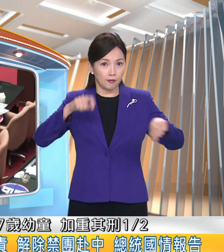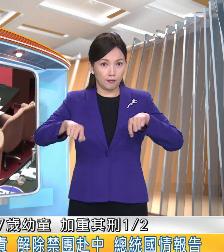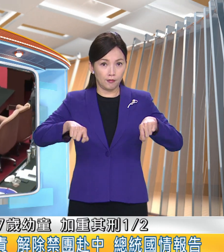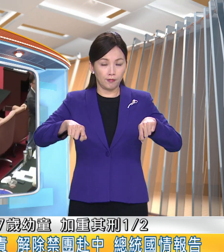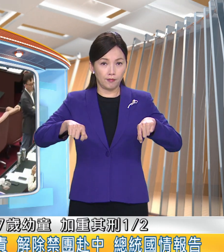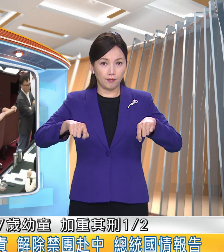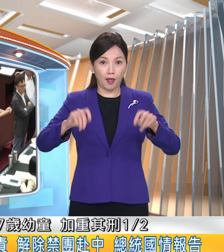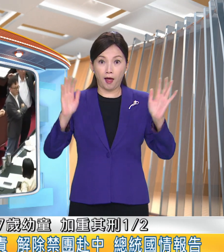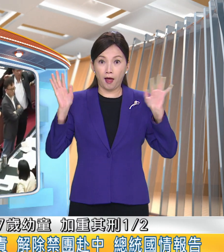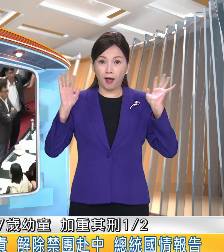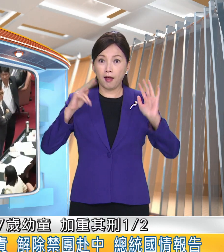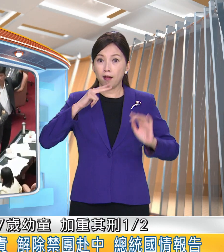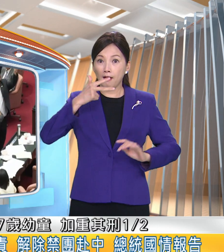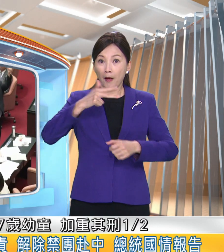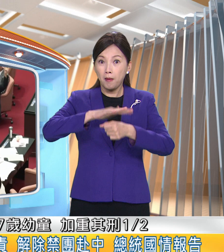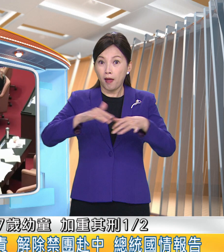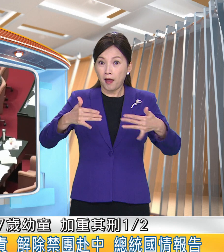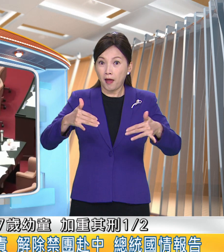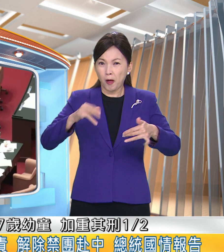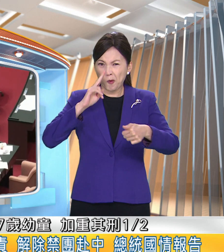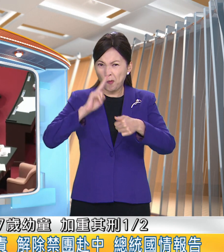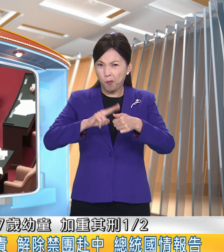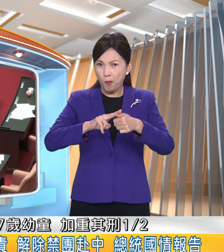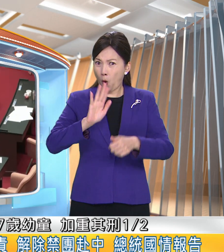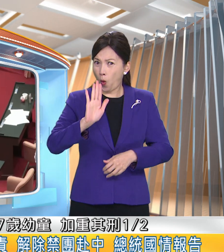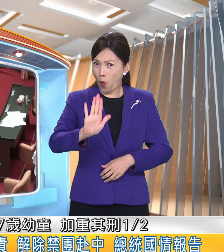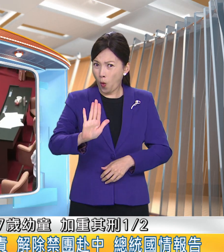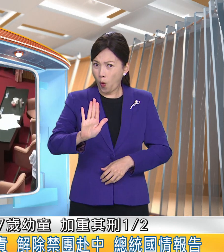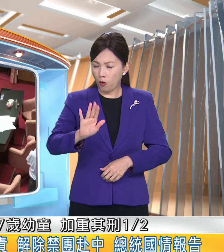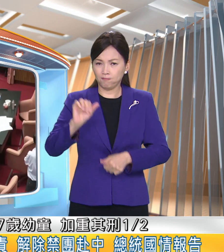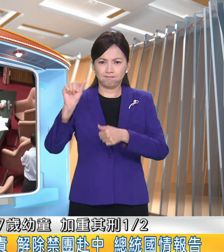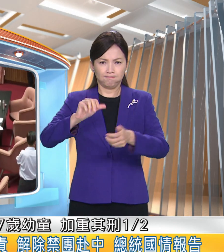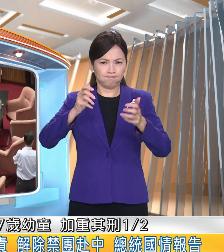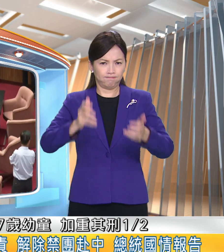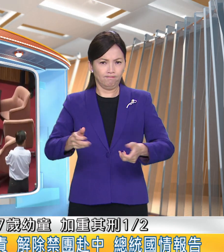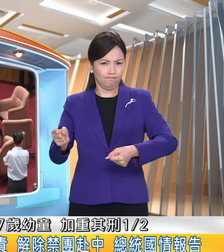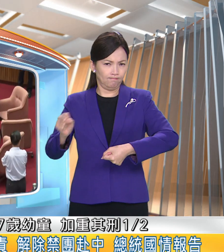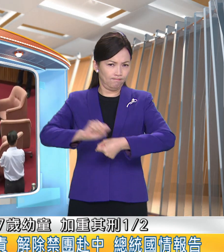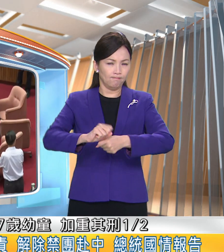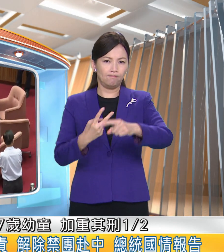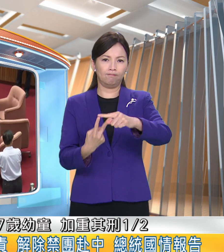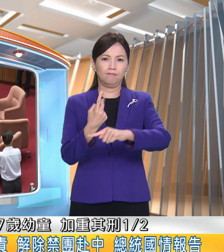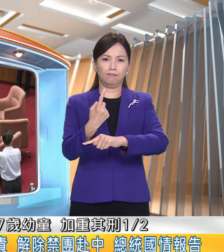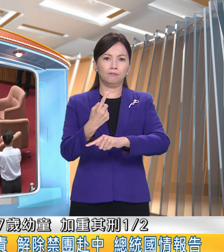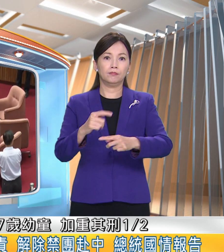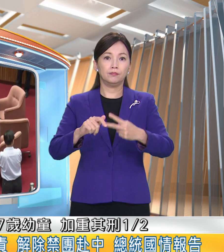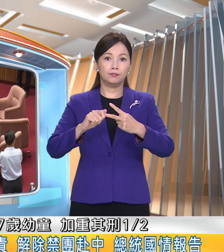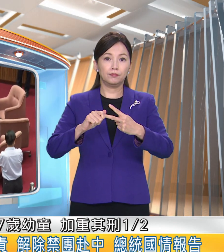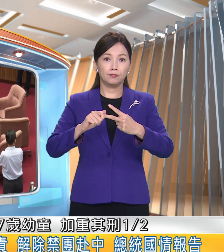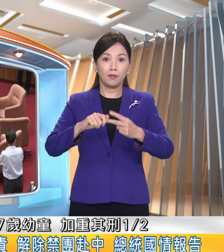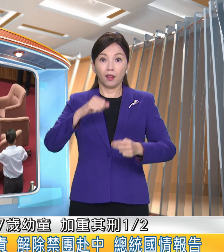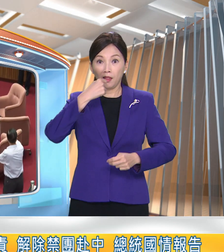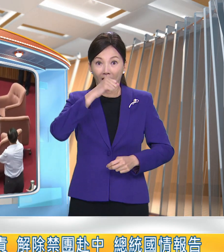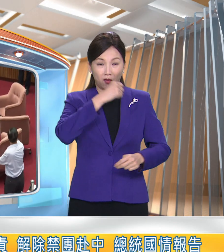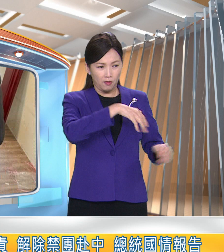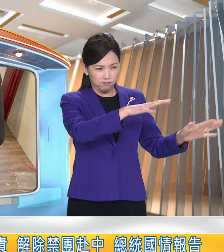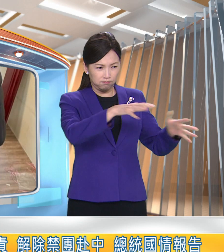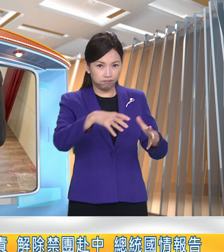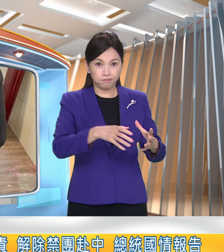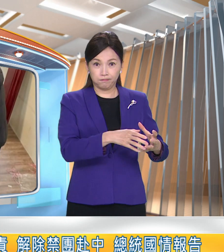未满七岁的幼童，加重其刑1/2。此外，也解除了禁止